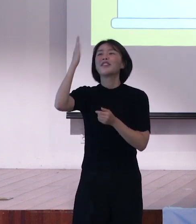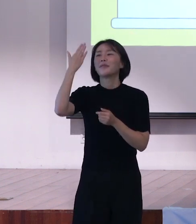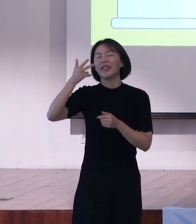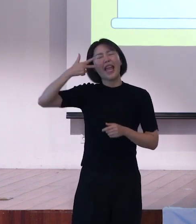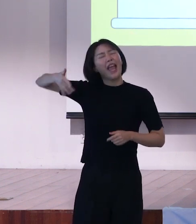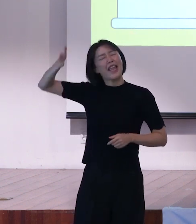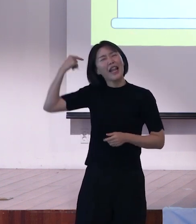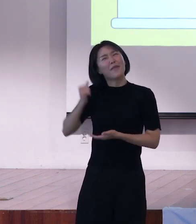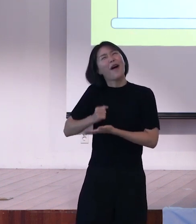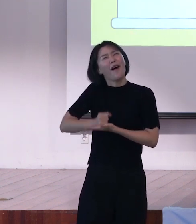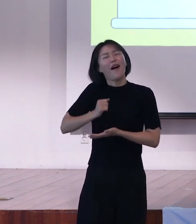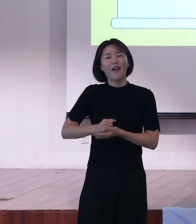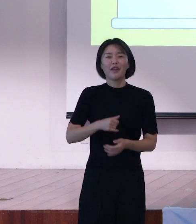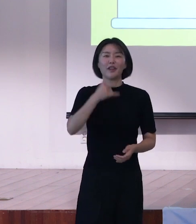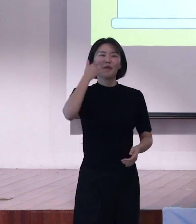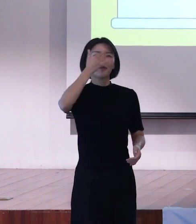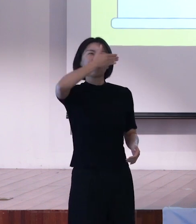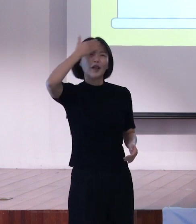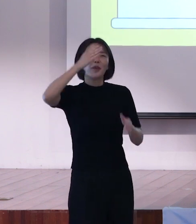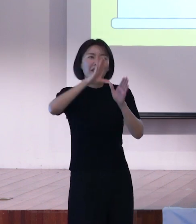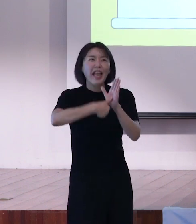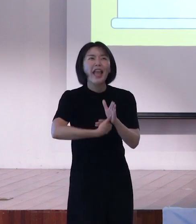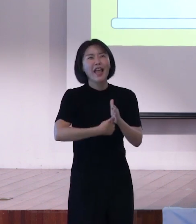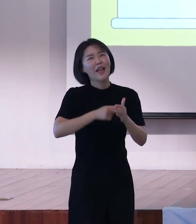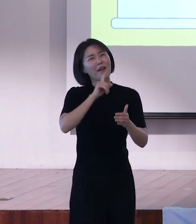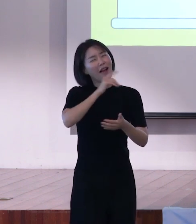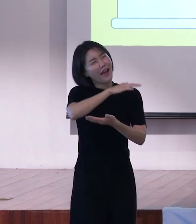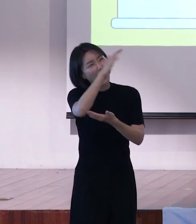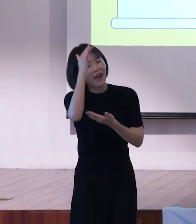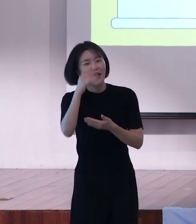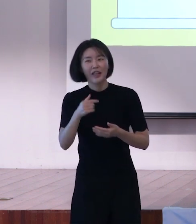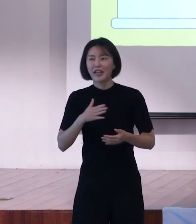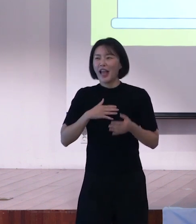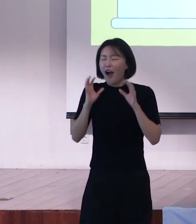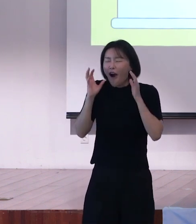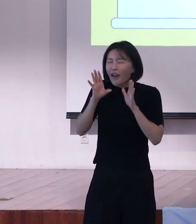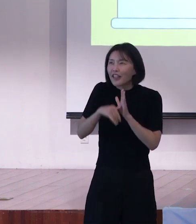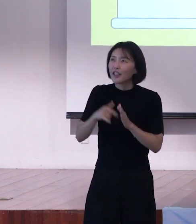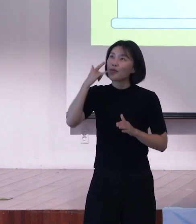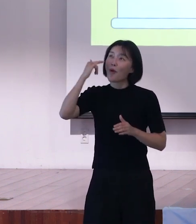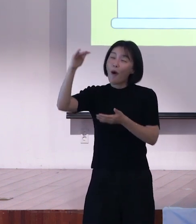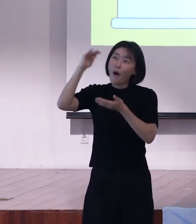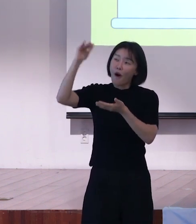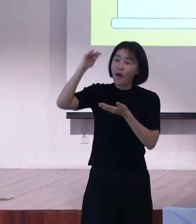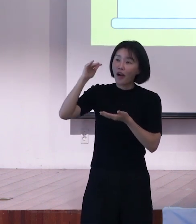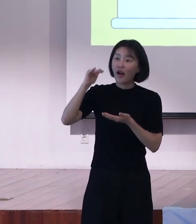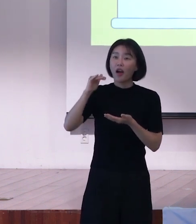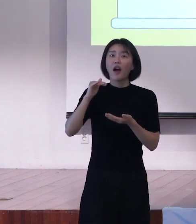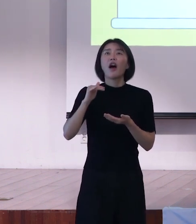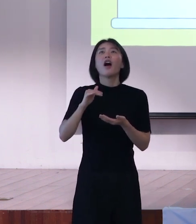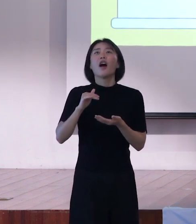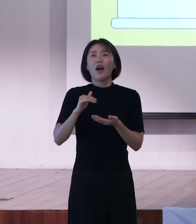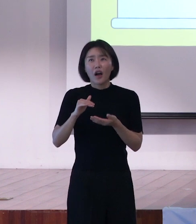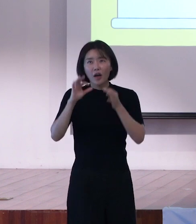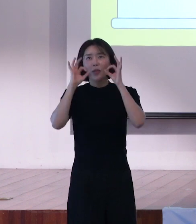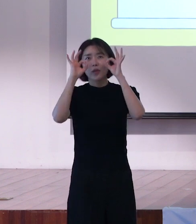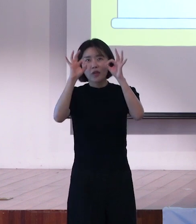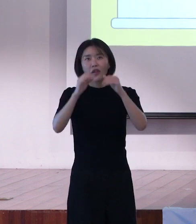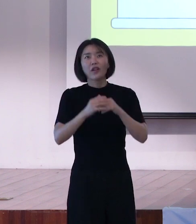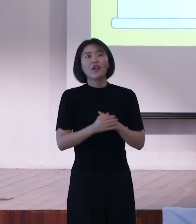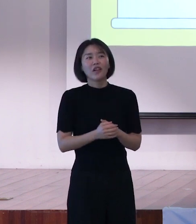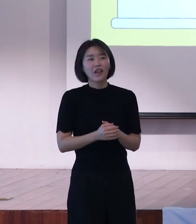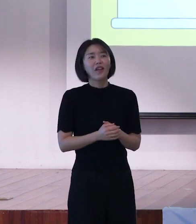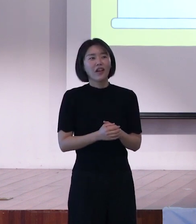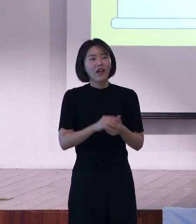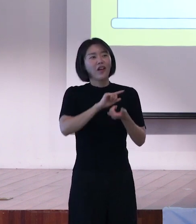이야기, 저희 부모님이 젊었었던 이야기, 그리고 저의 어렸었던 이야기를 이제 와서 이야기를 나누고